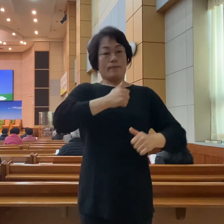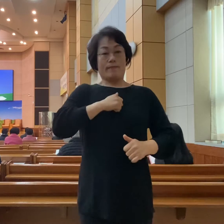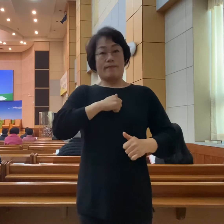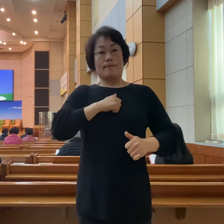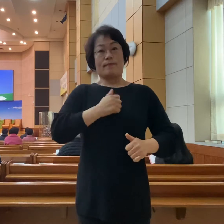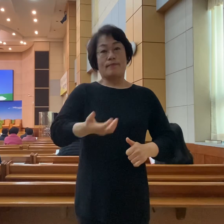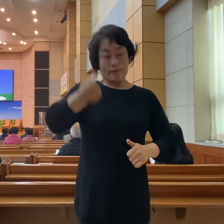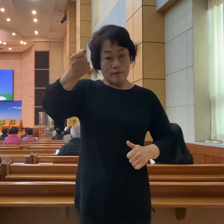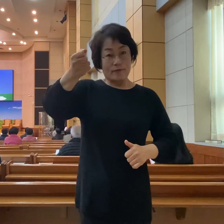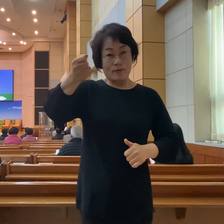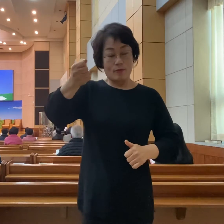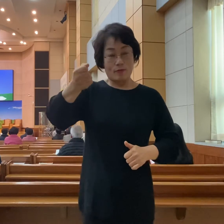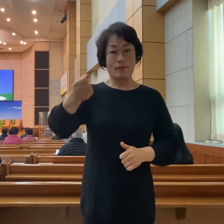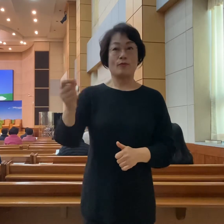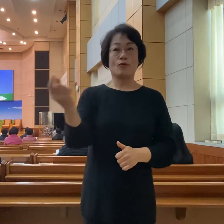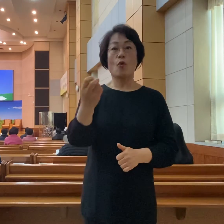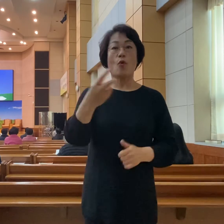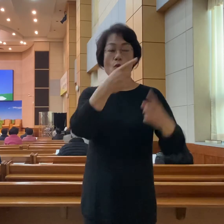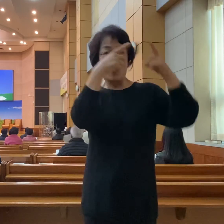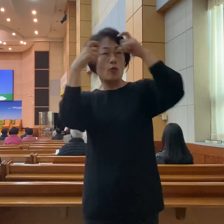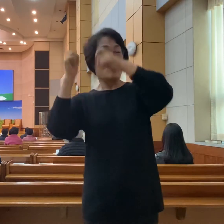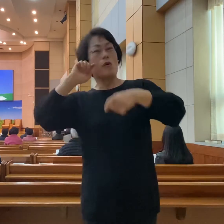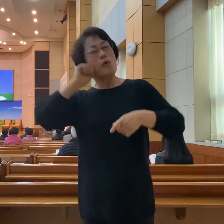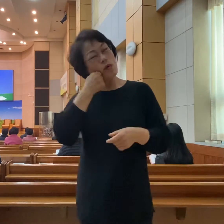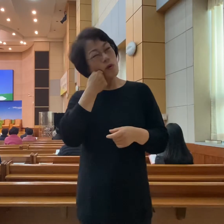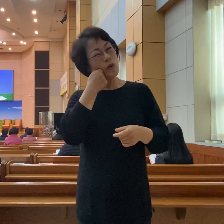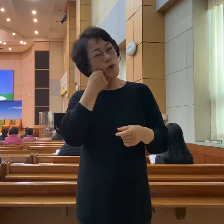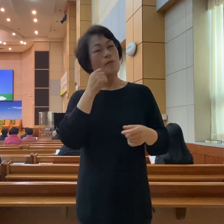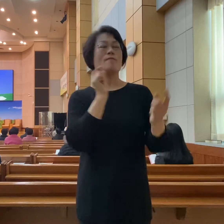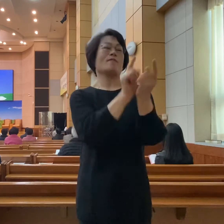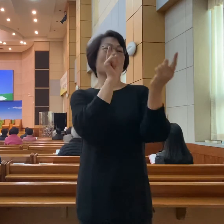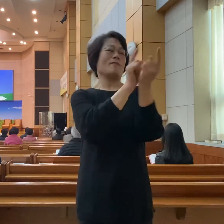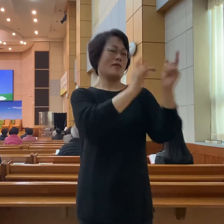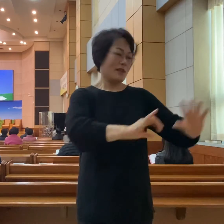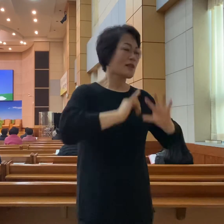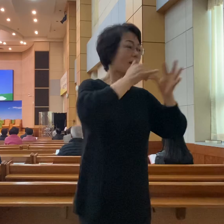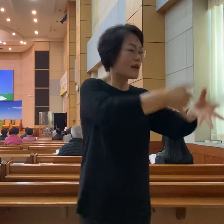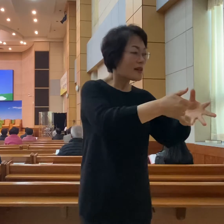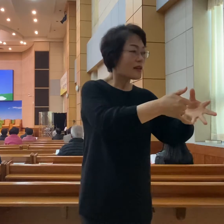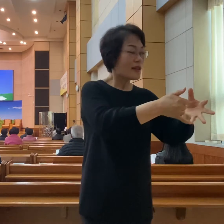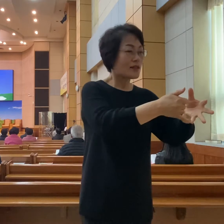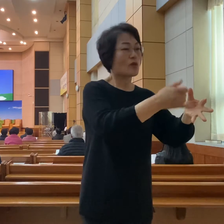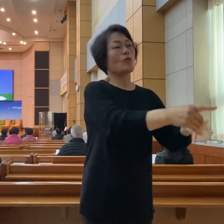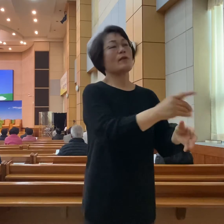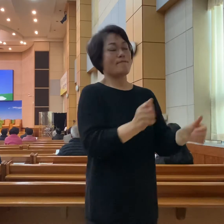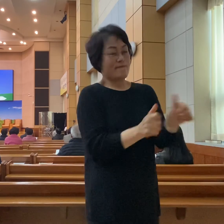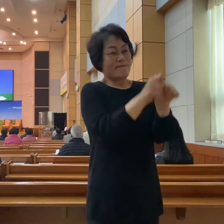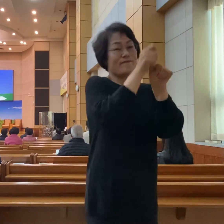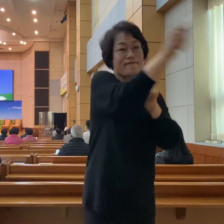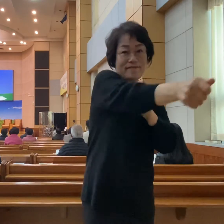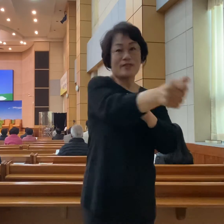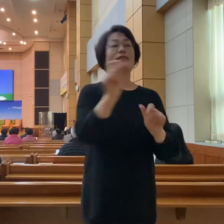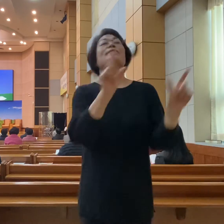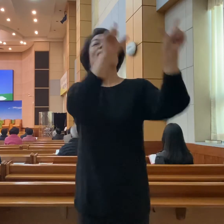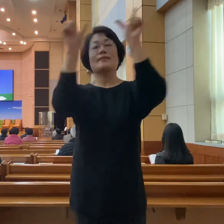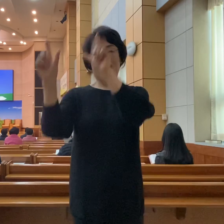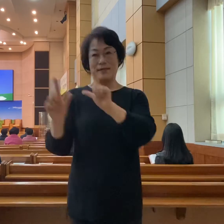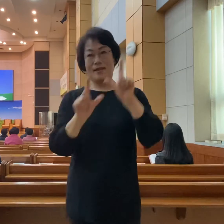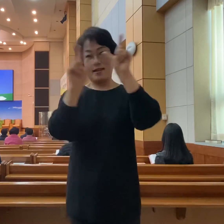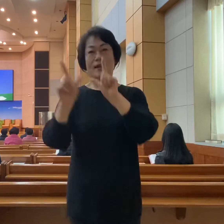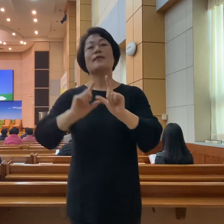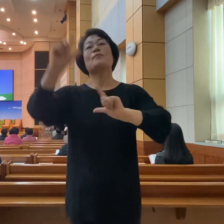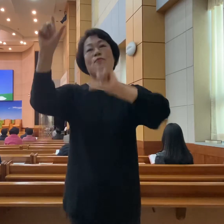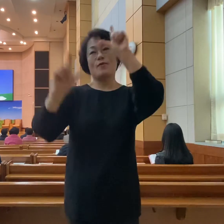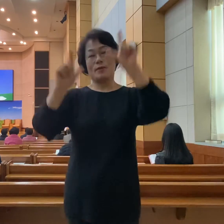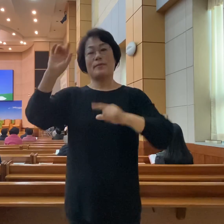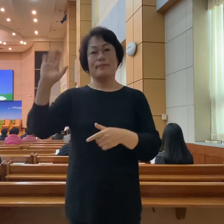가지고 또 유혹과 어려움이 많은 세상 속에서 능히 이기면서 살아가는 이런